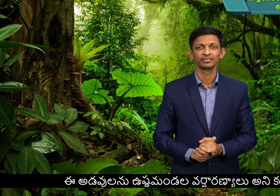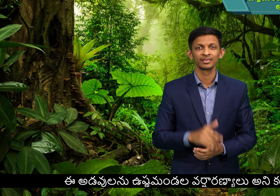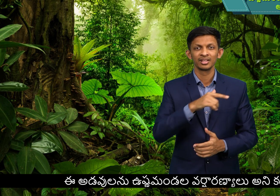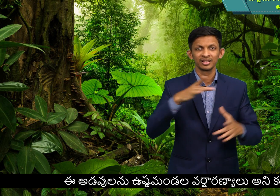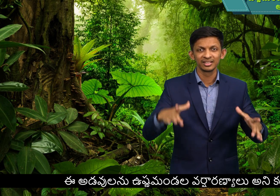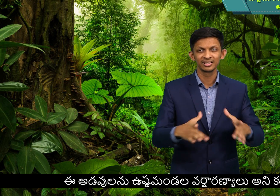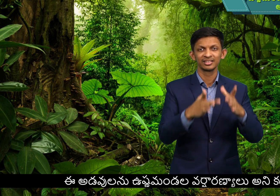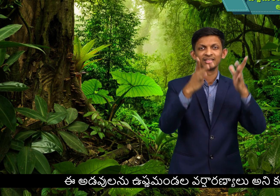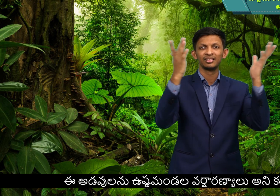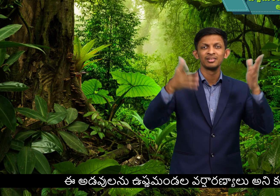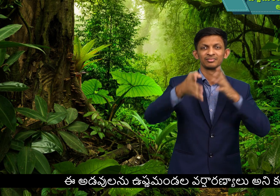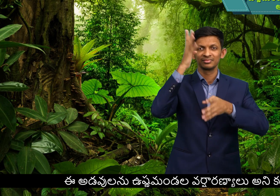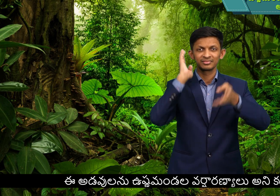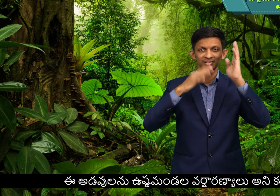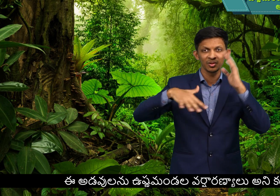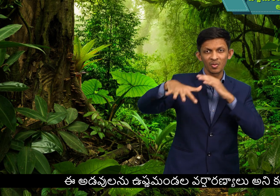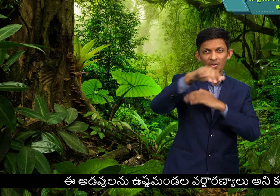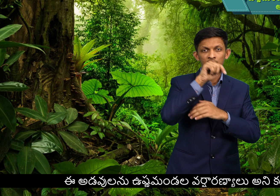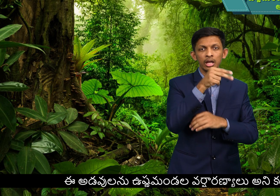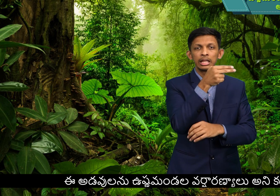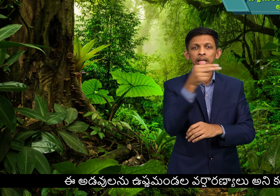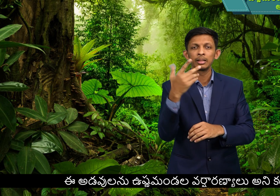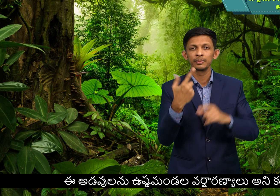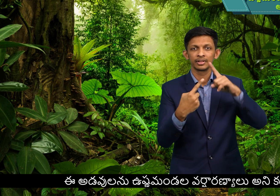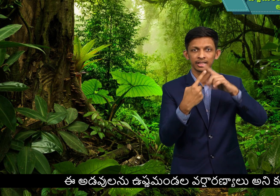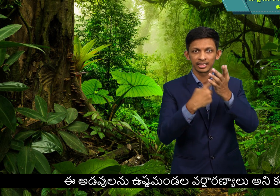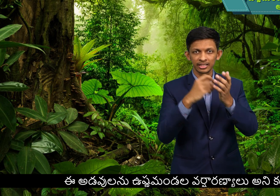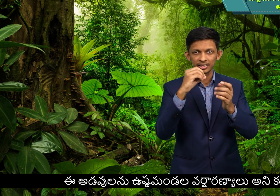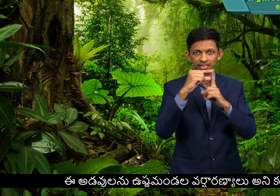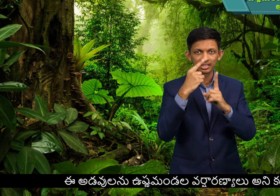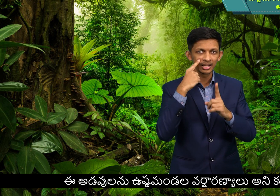ఈ అడవులను ఉష్ణమండల వర్షారణ్యాలు అని కూడా అంటారు.